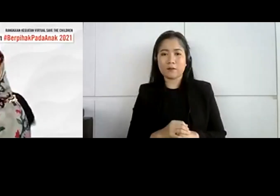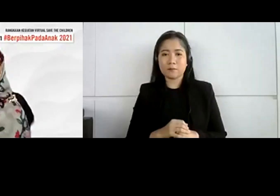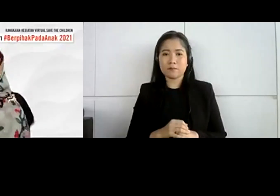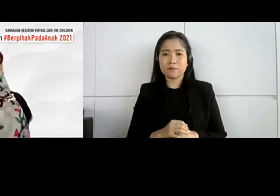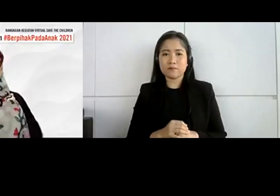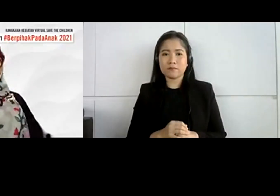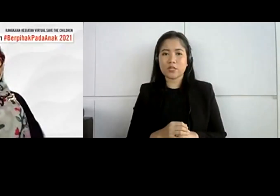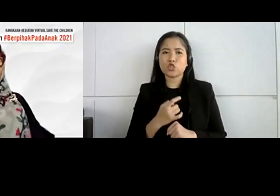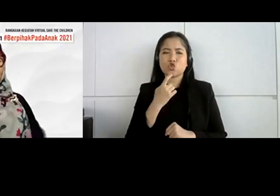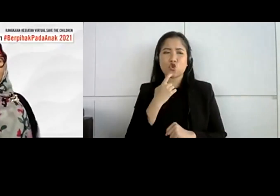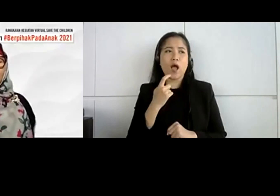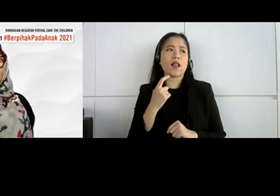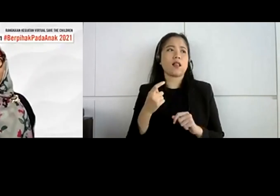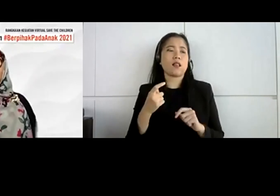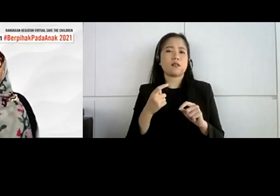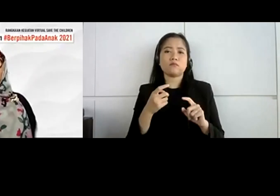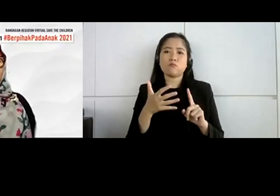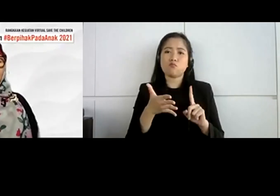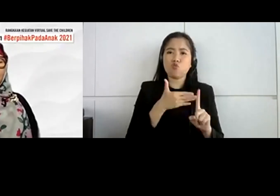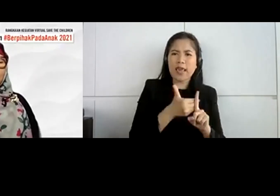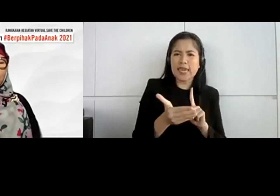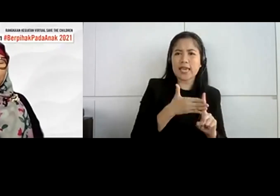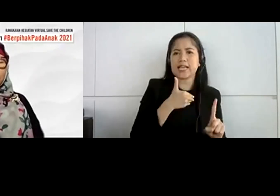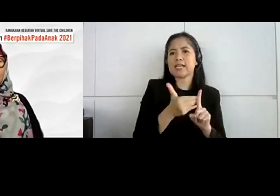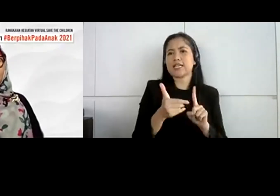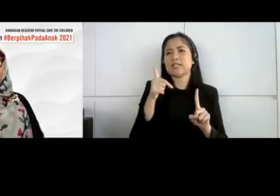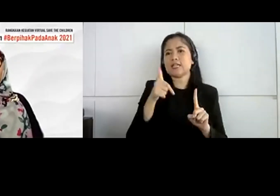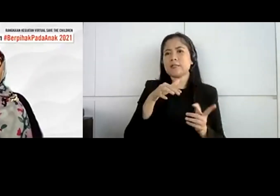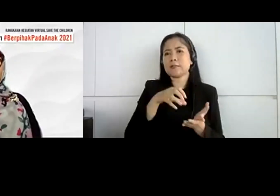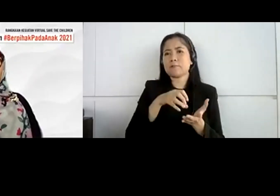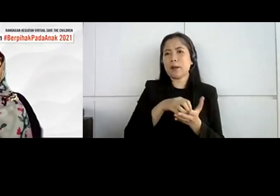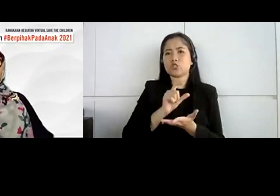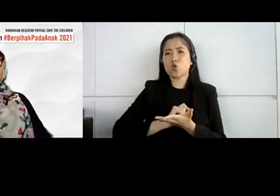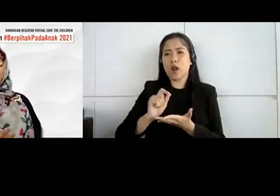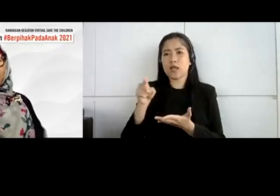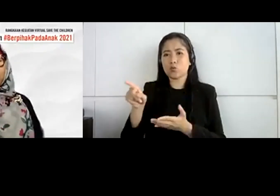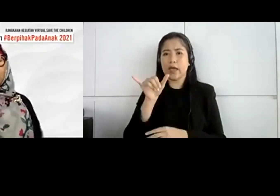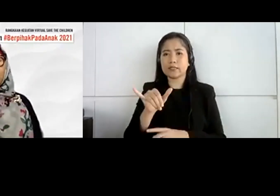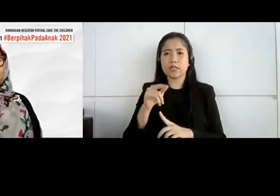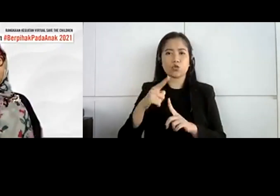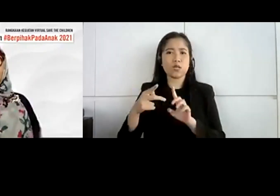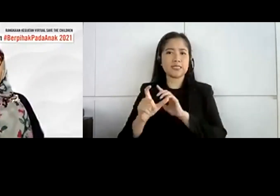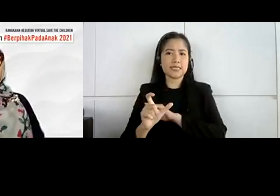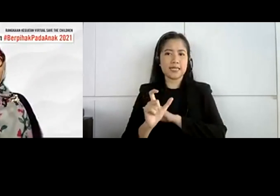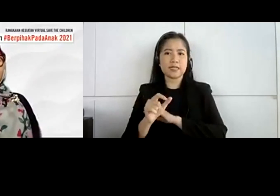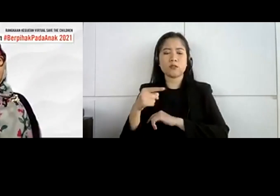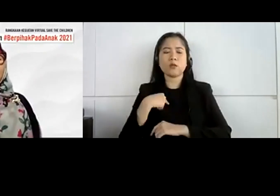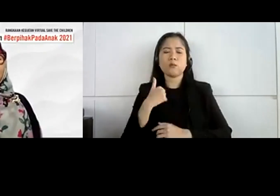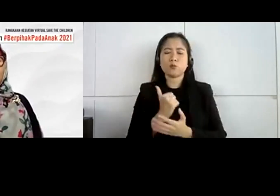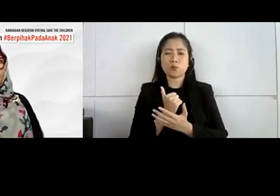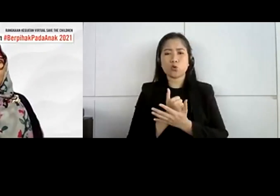praktek bullying misalnya terjadi di sekolah. Ini kawan-kawan Yayasan Tunas Cilik sudah dengan penuh dedikasi